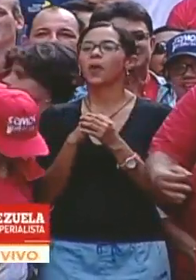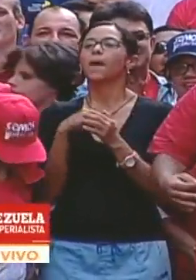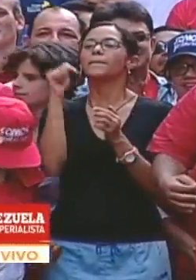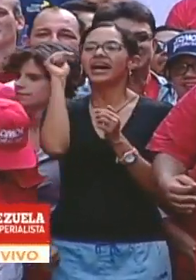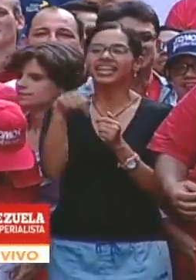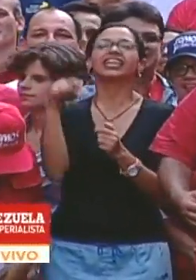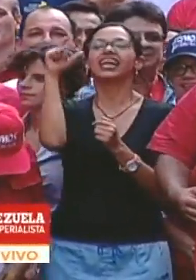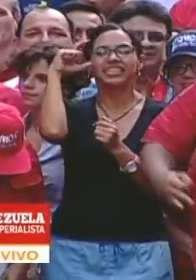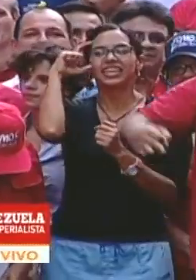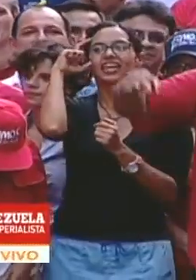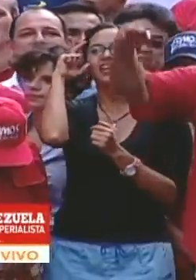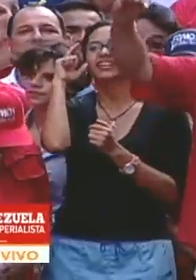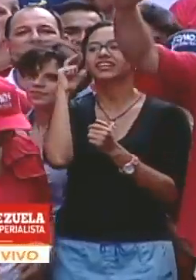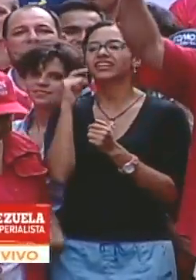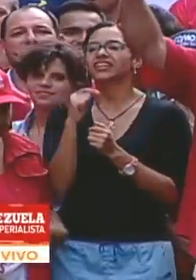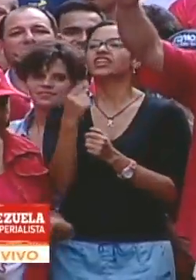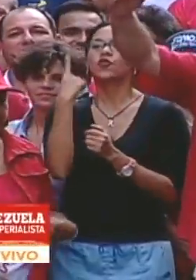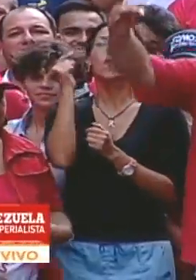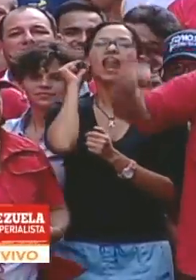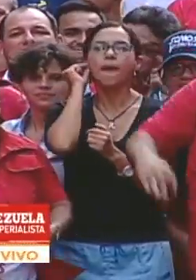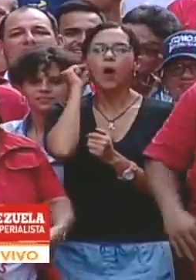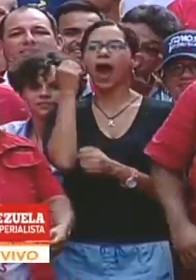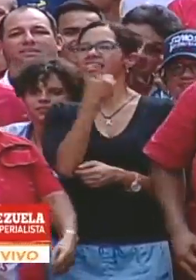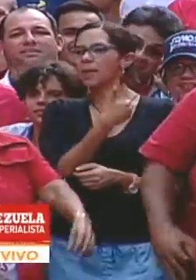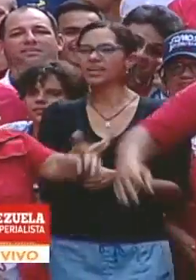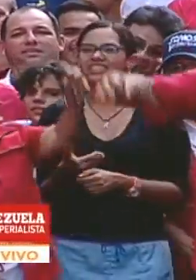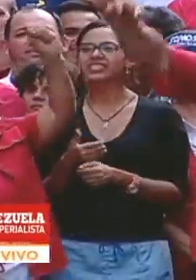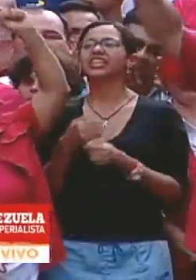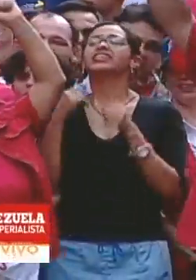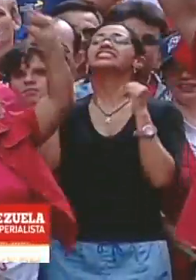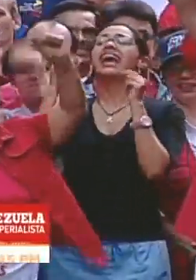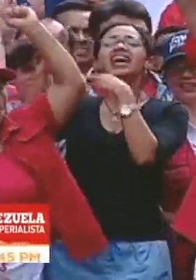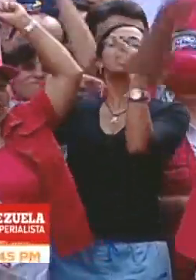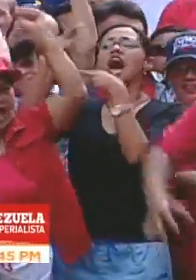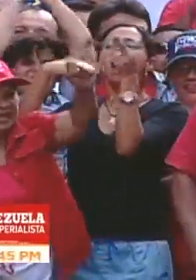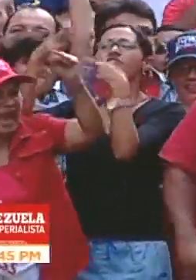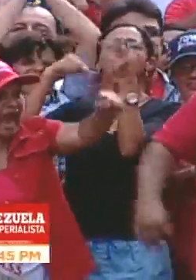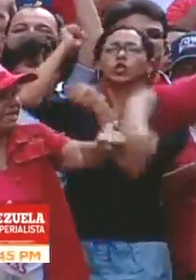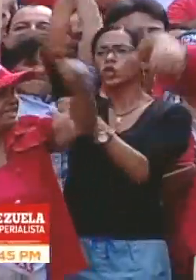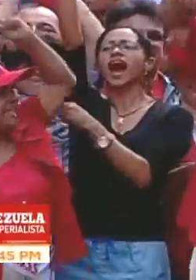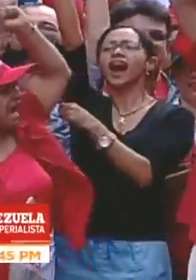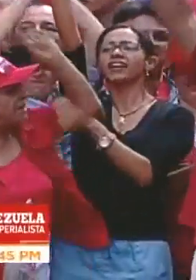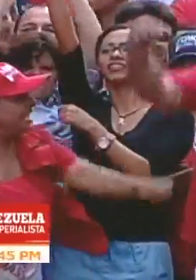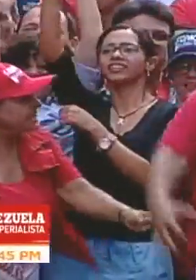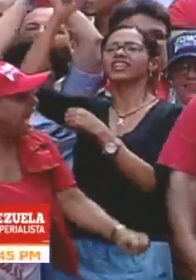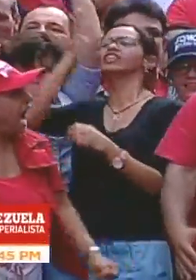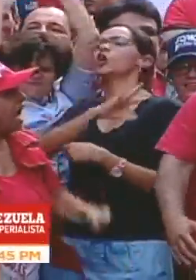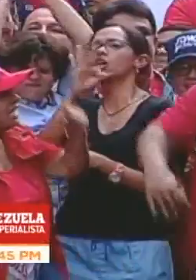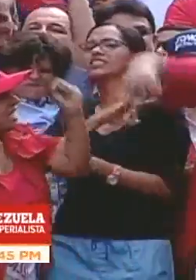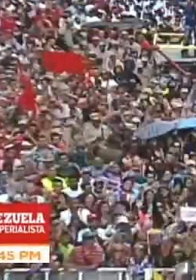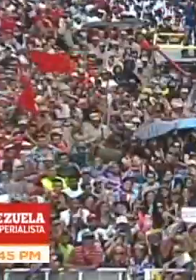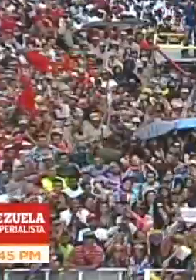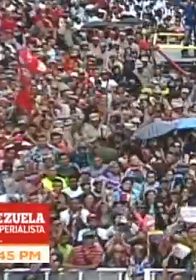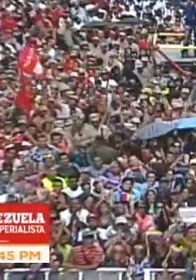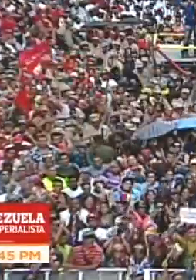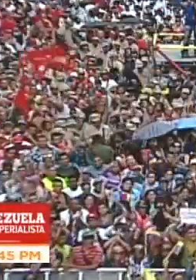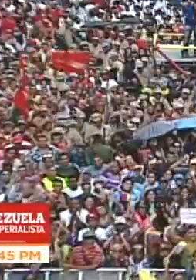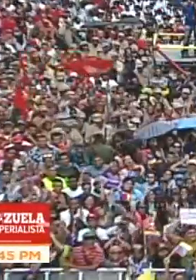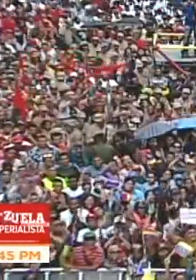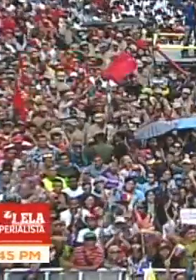aquí el día que una mujer sea presidenta será revolucionaria, socialista